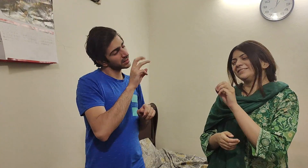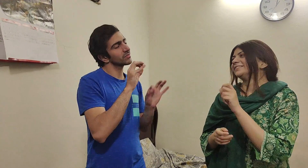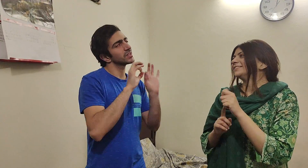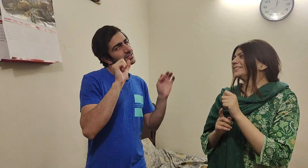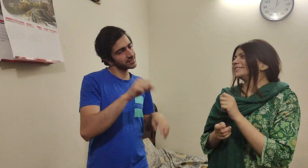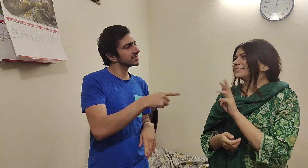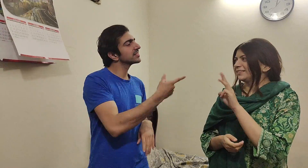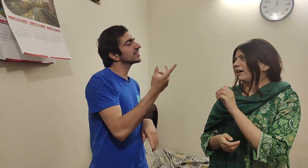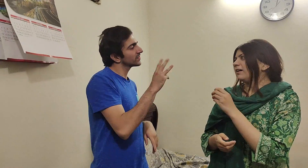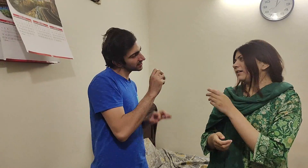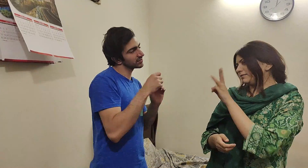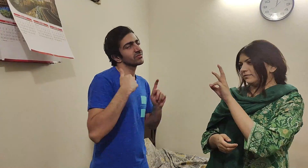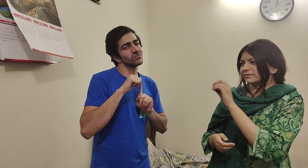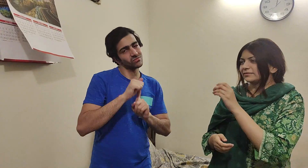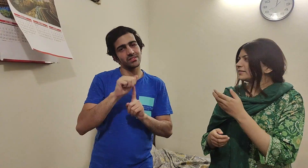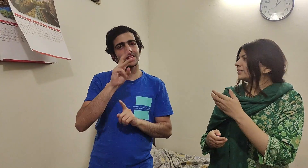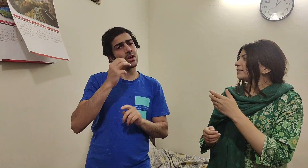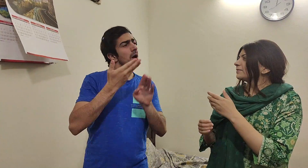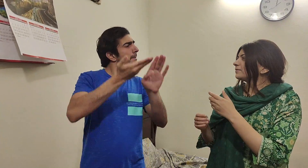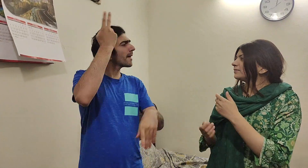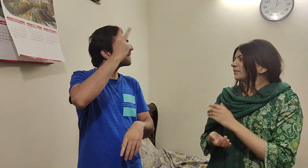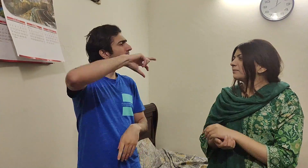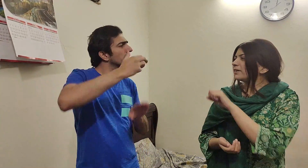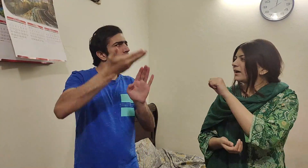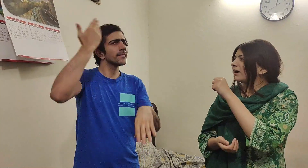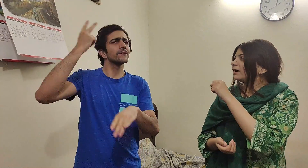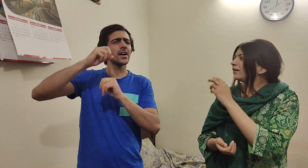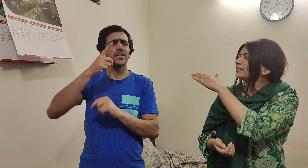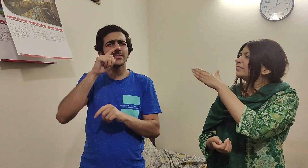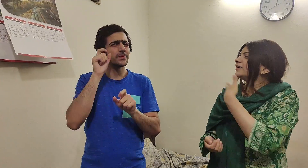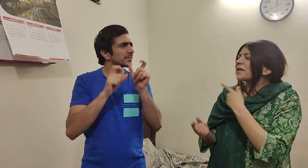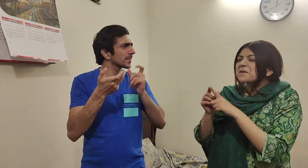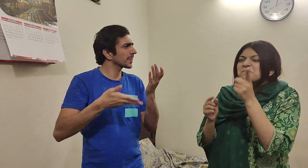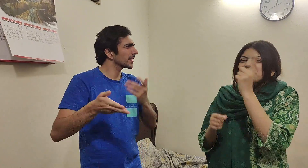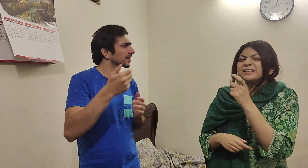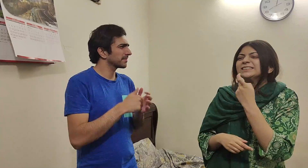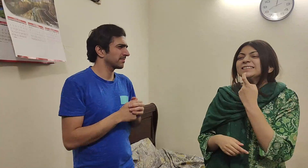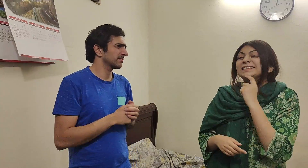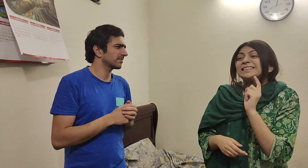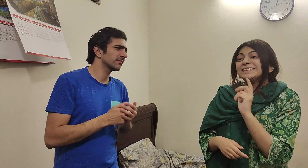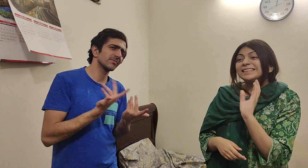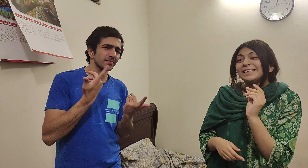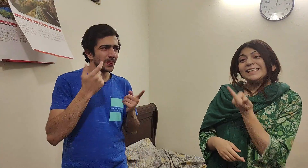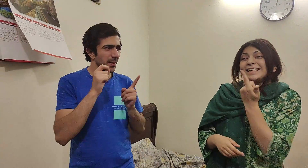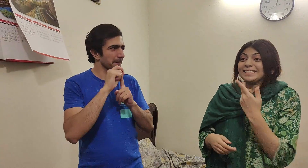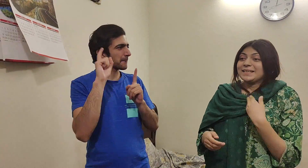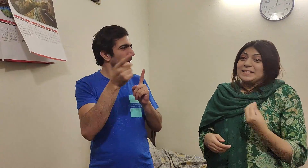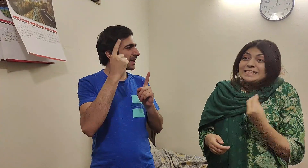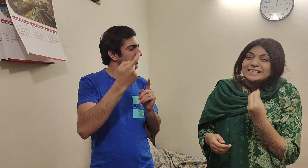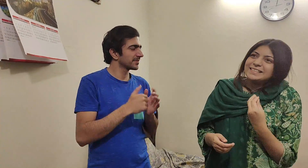आ रही है, 30 रोज़े रखने हैं, ये 29 भी 30 रोज़े होने चाहिए। लास्ट टाइम भी इन्होंने जानबूझ के 29 रोज़े रख लिए थे कि